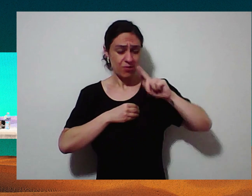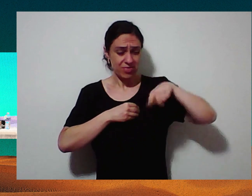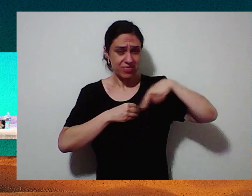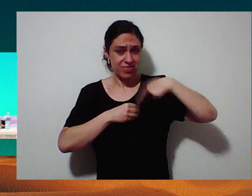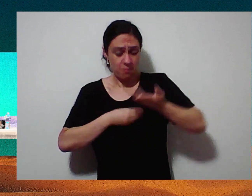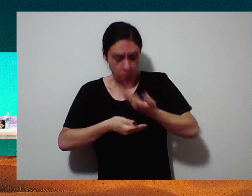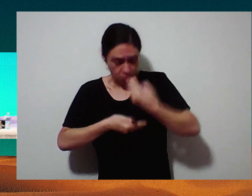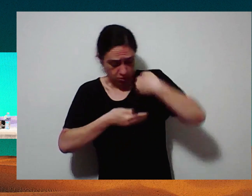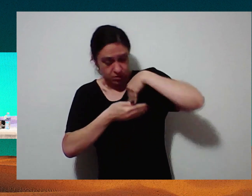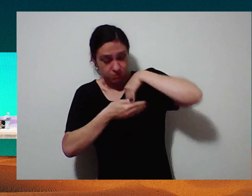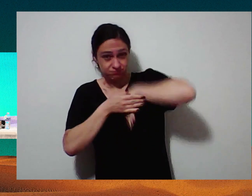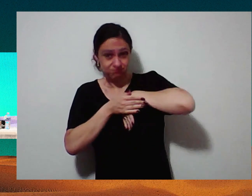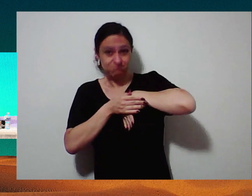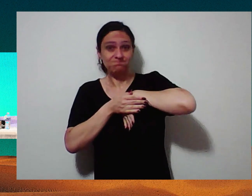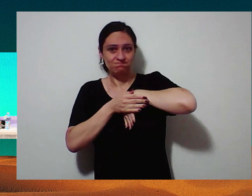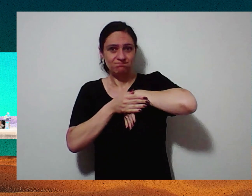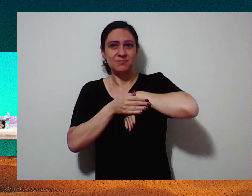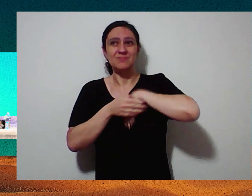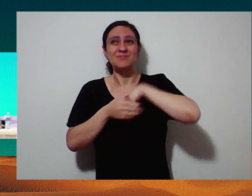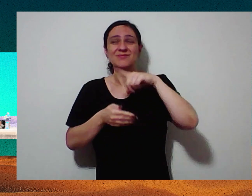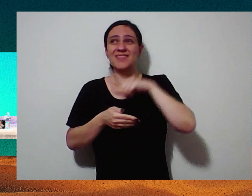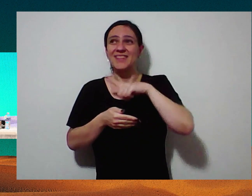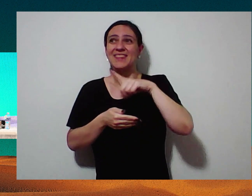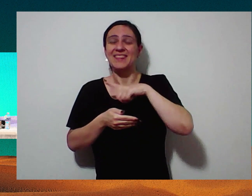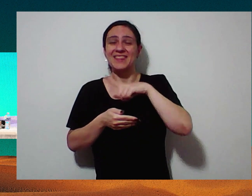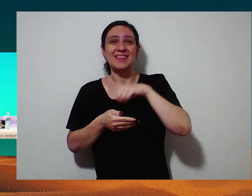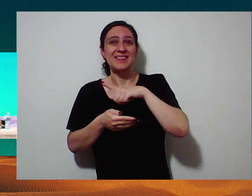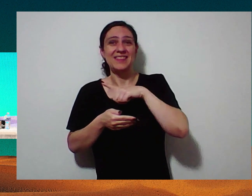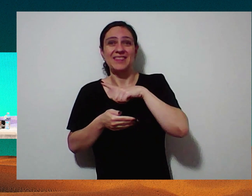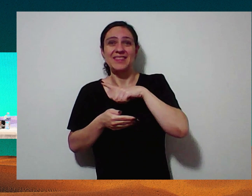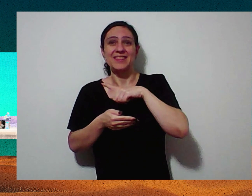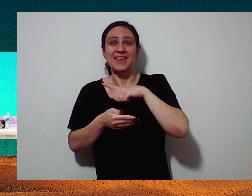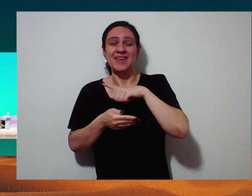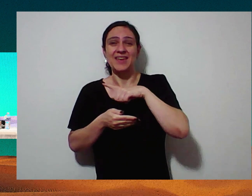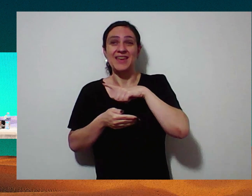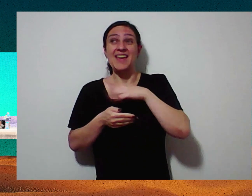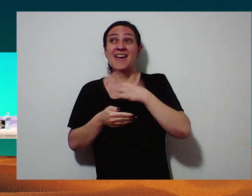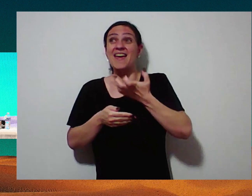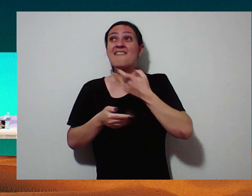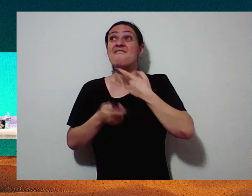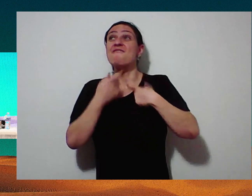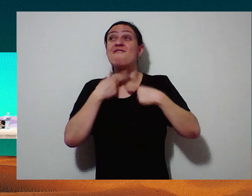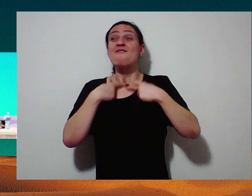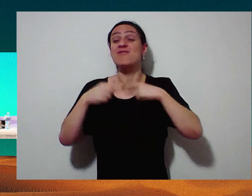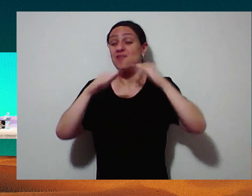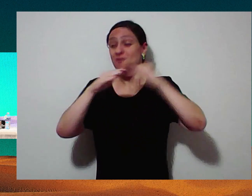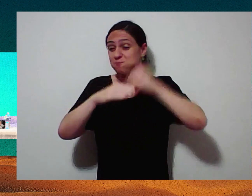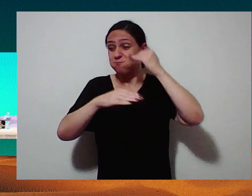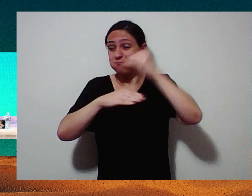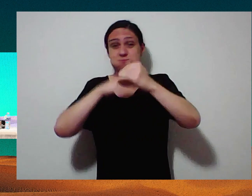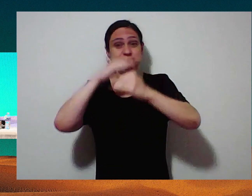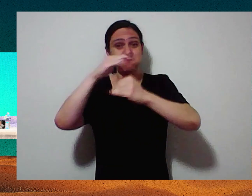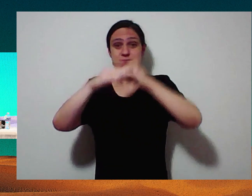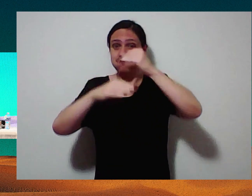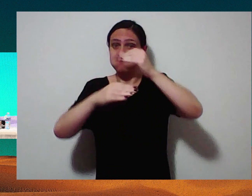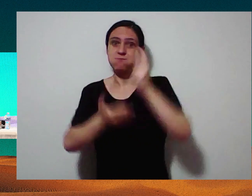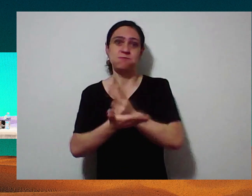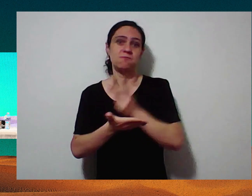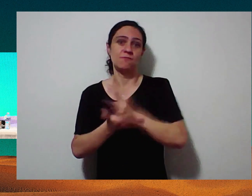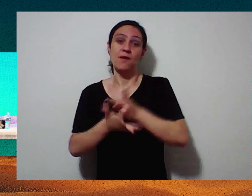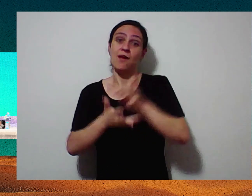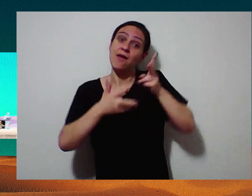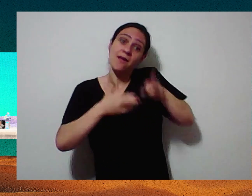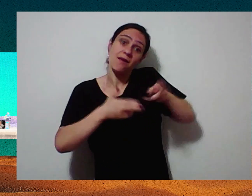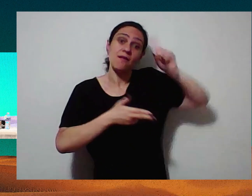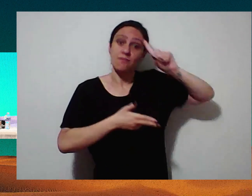essa deficiência ou esse amor, né, pela posição, pela exaltação. And after the fall, man has on